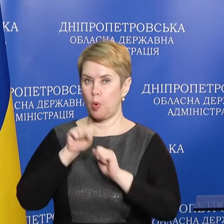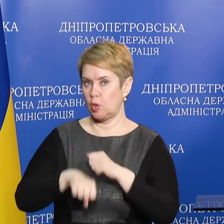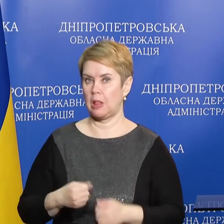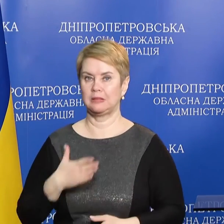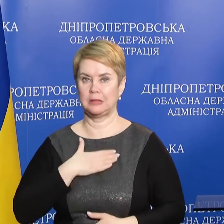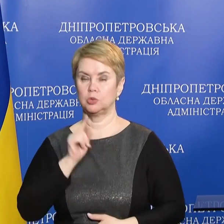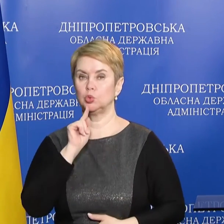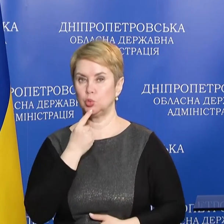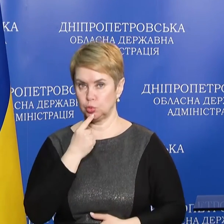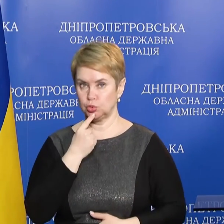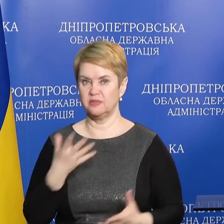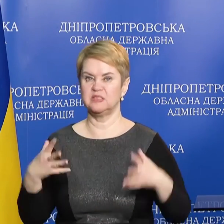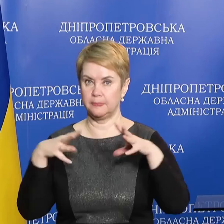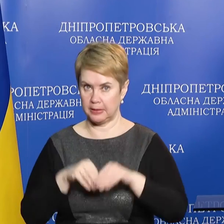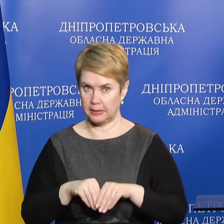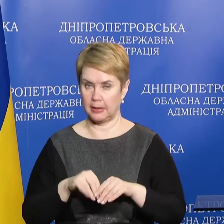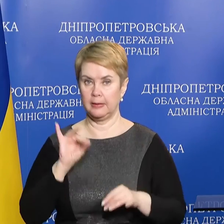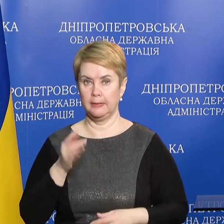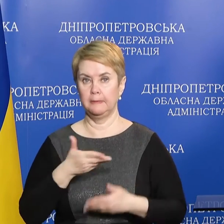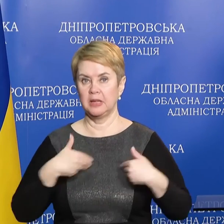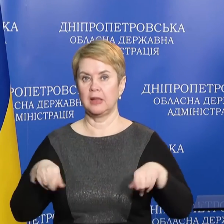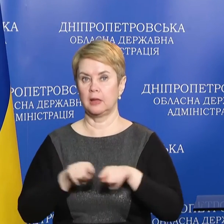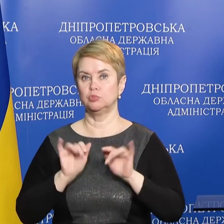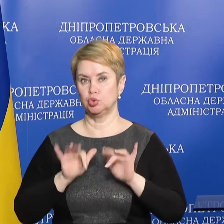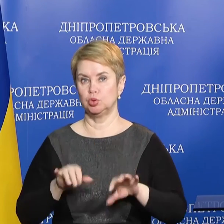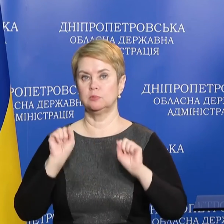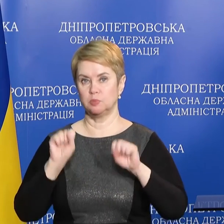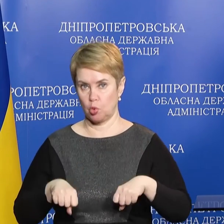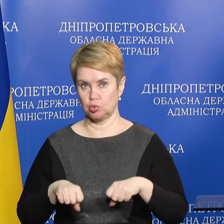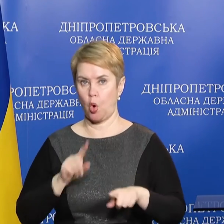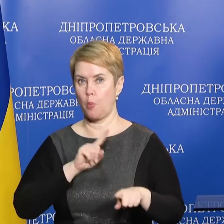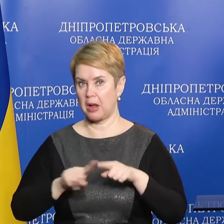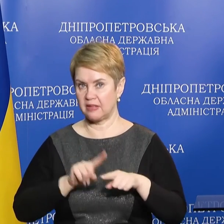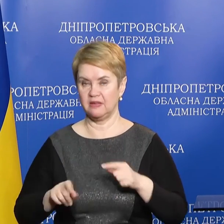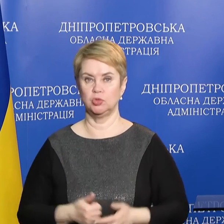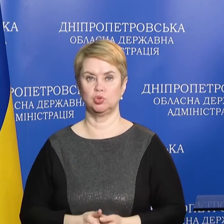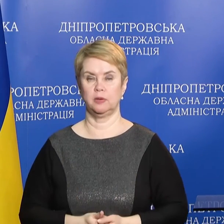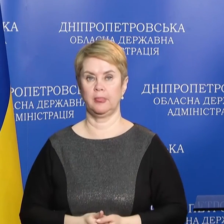наші труднощі спільно, і ми таким чином можемо оперативніше